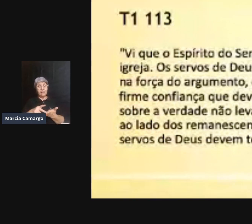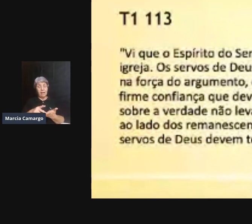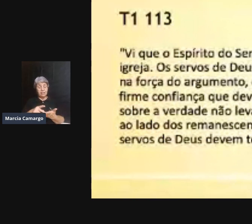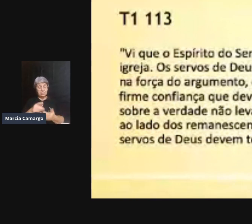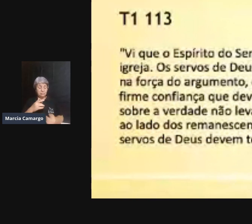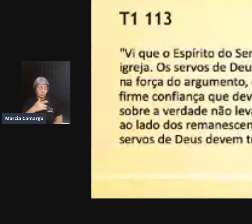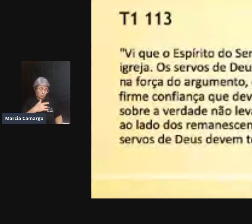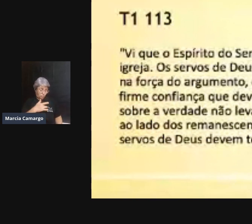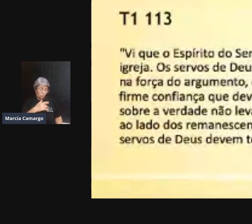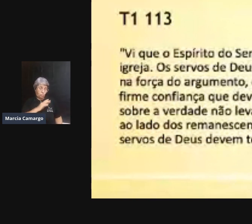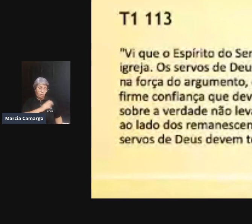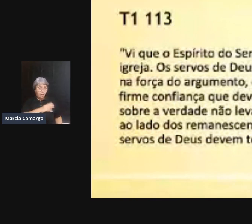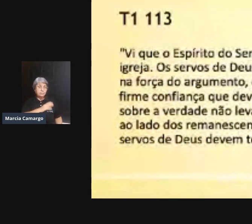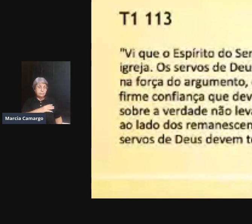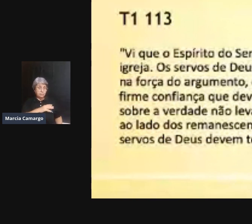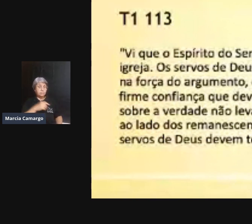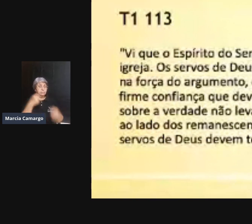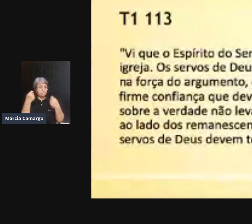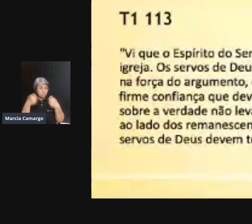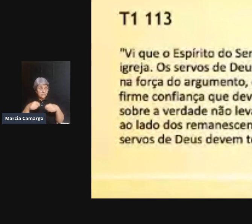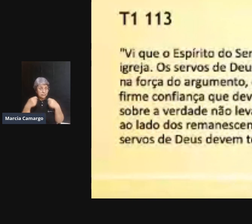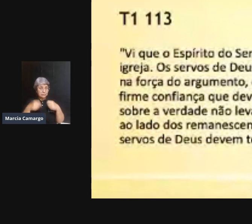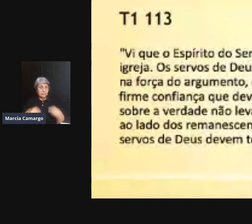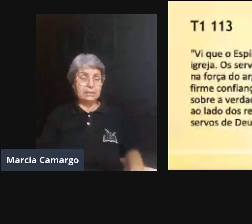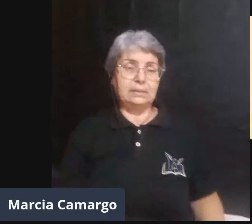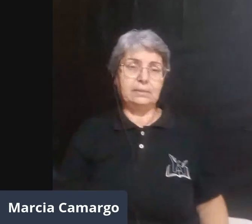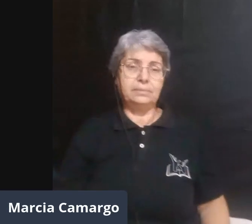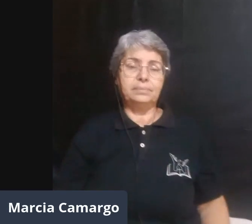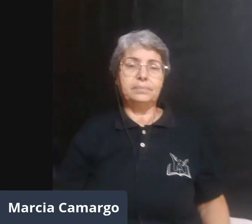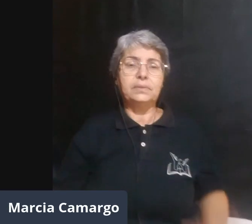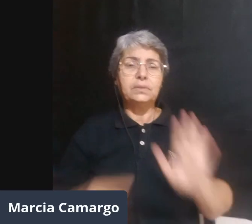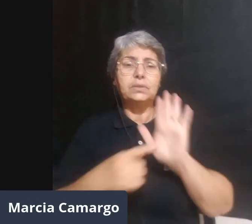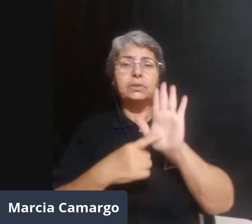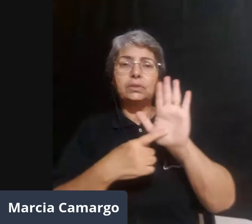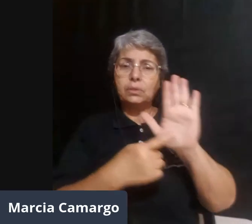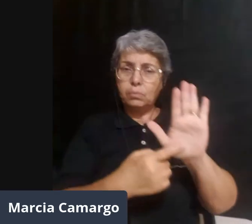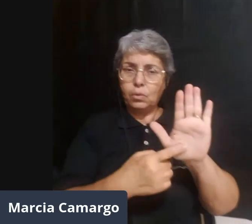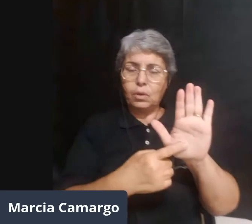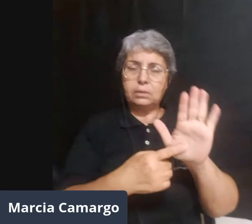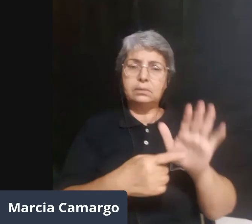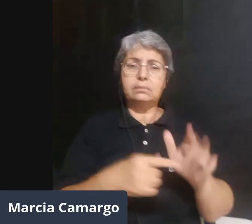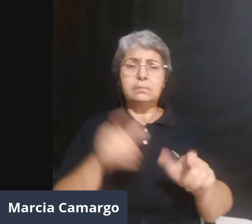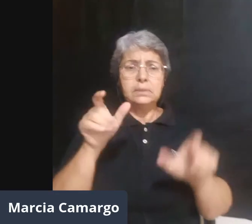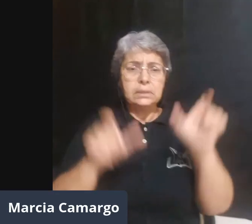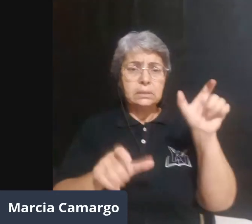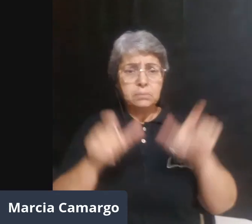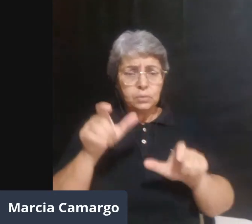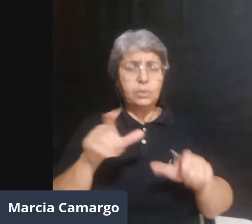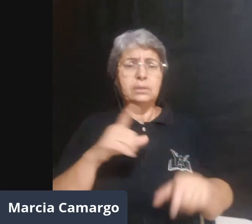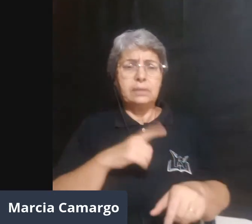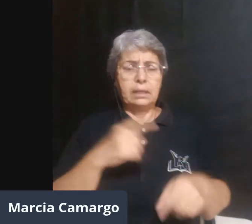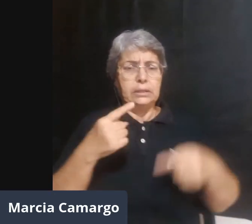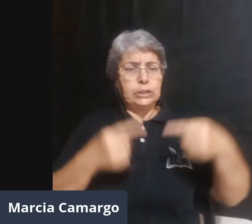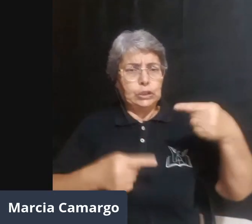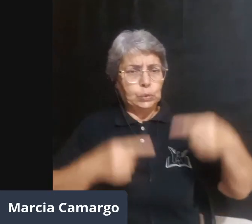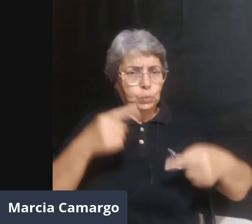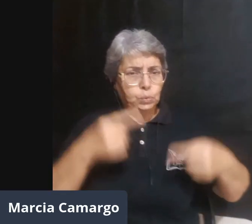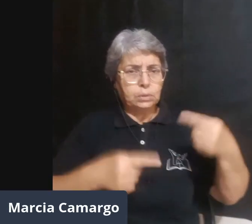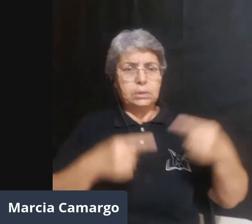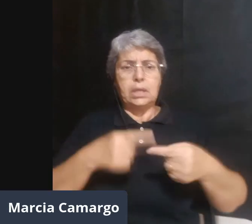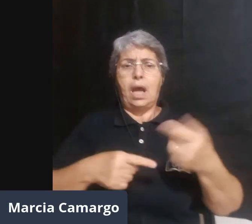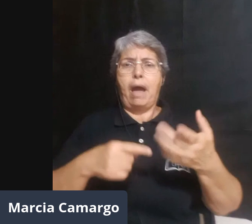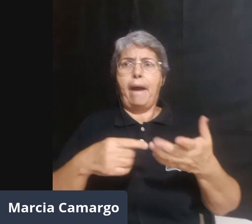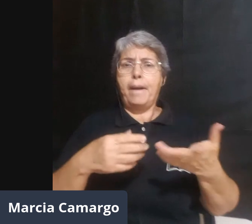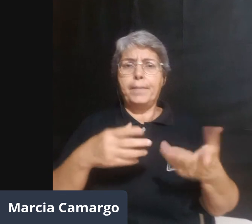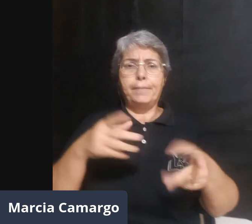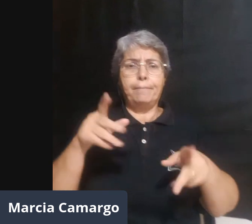coração. De fato, os argumentos eram verdadeiros, e o resultado das vitórias em debates